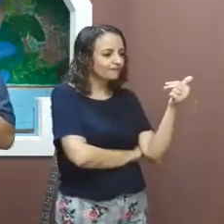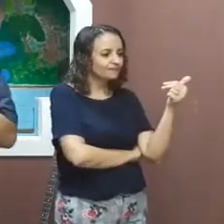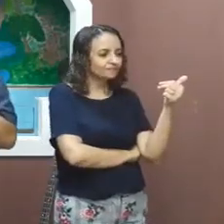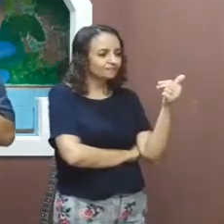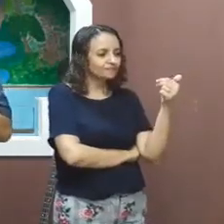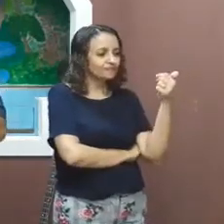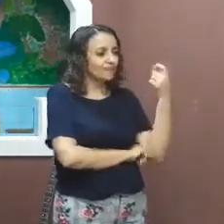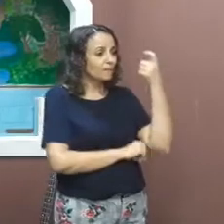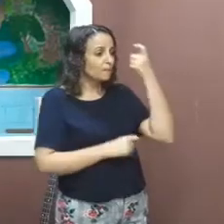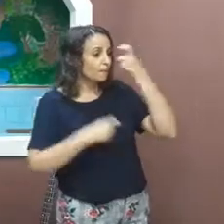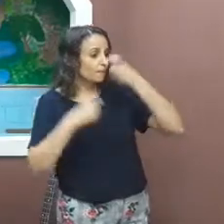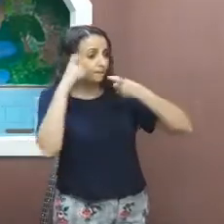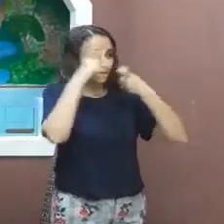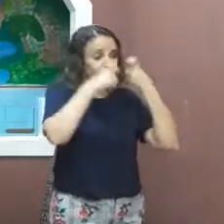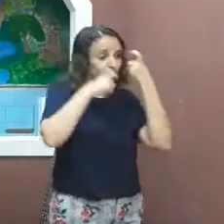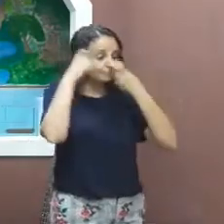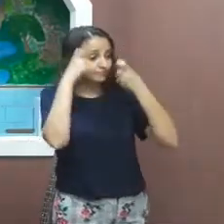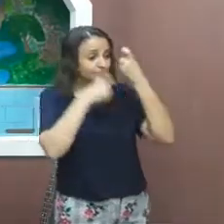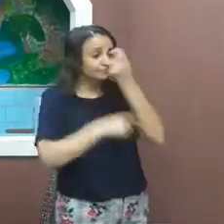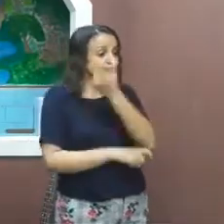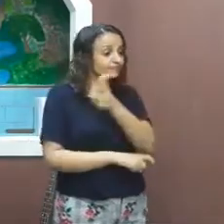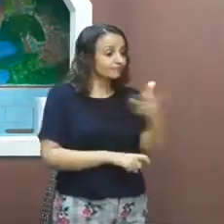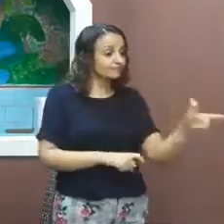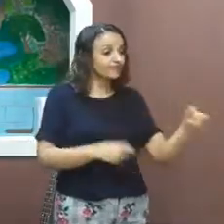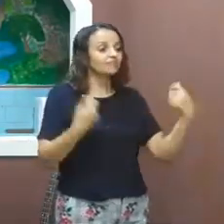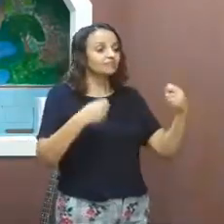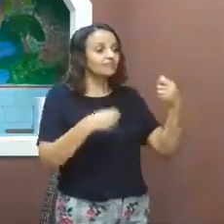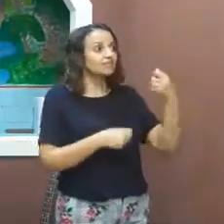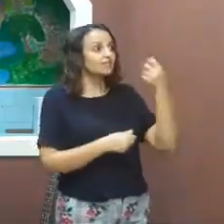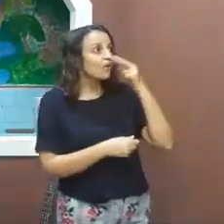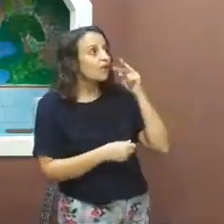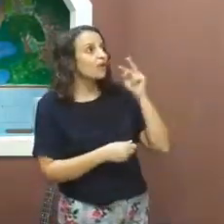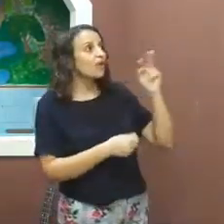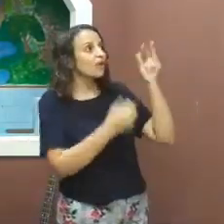preocupação. Vá olhar a natureza.